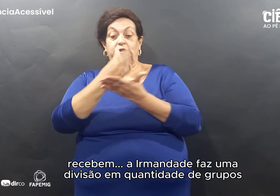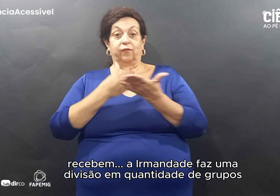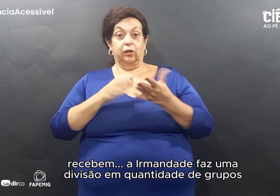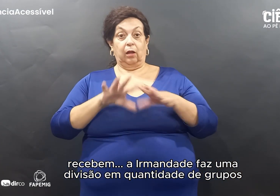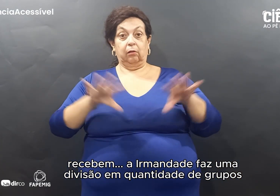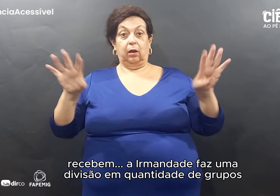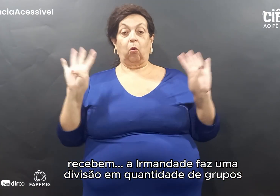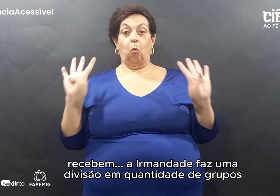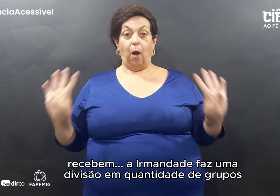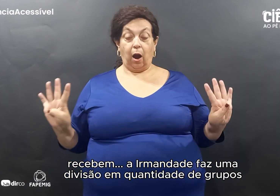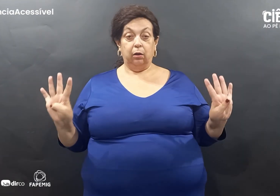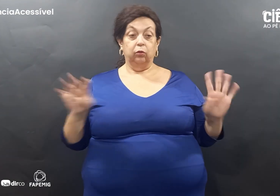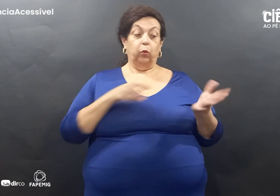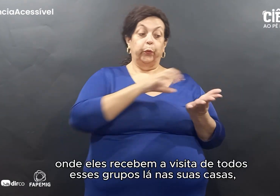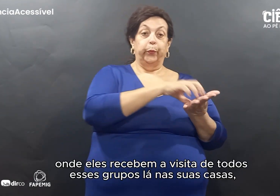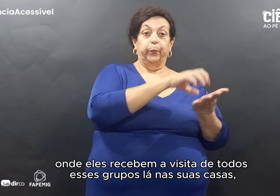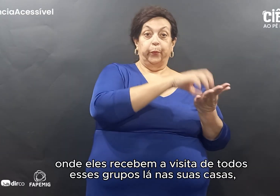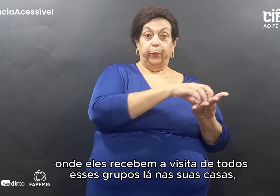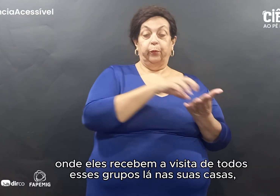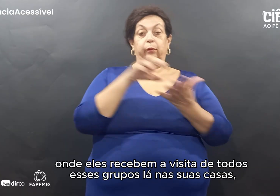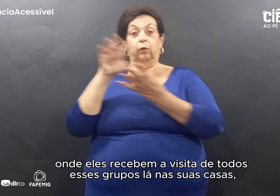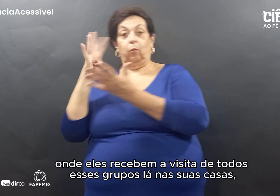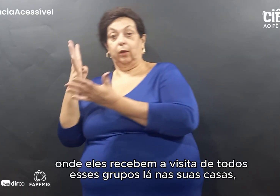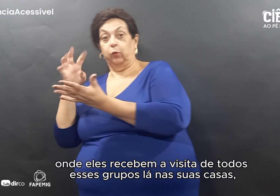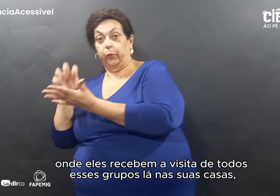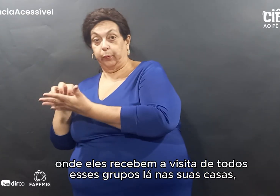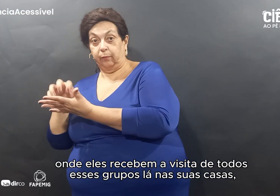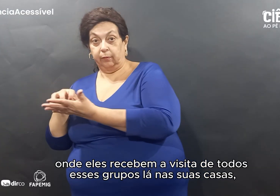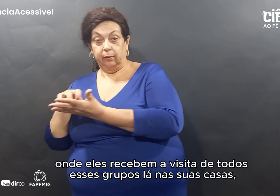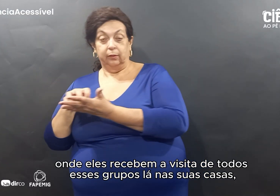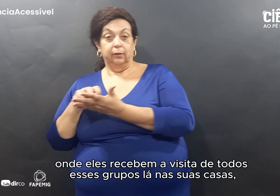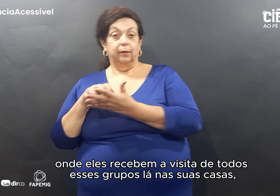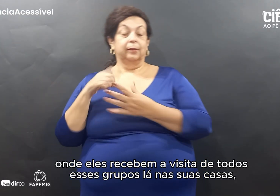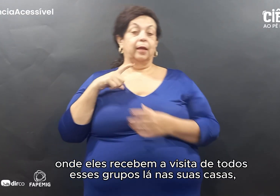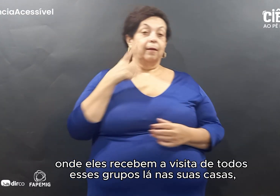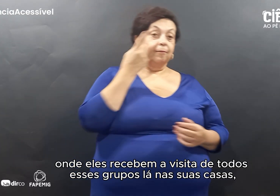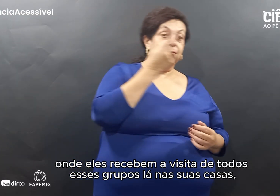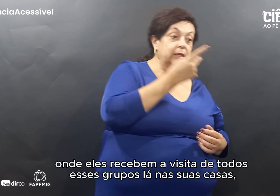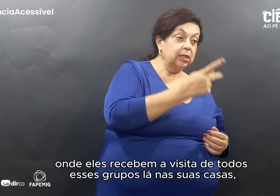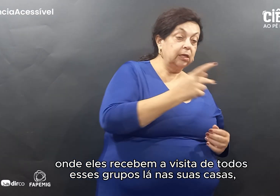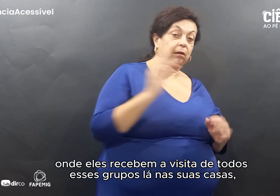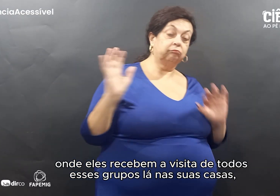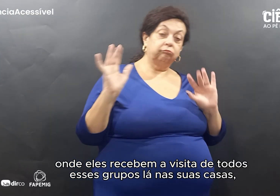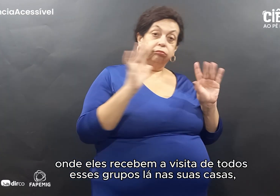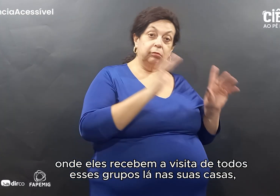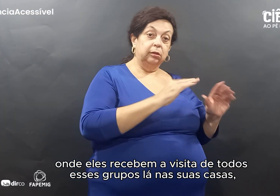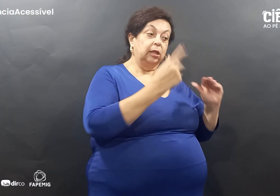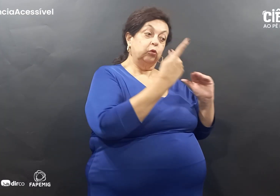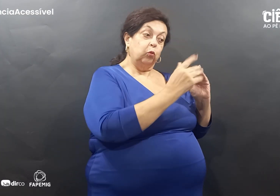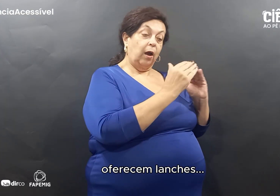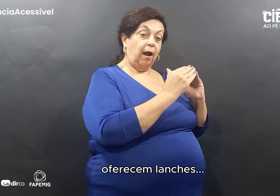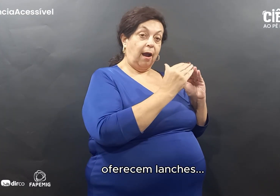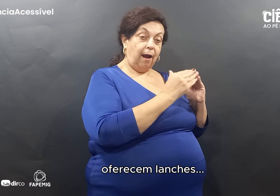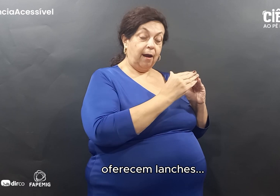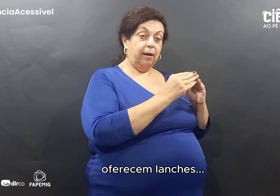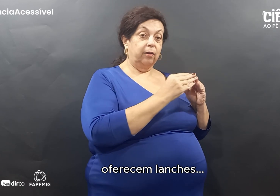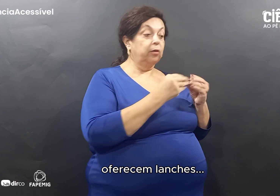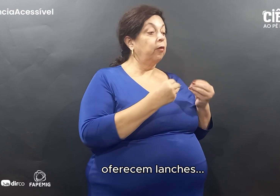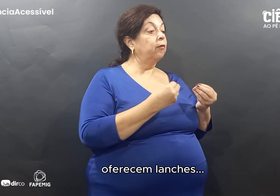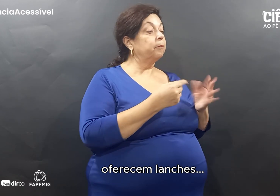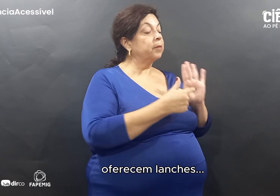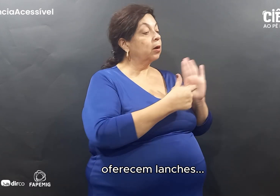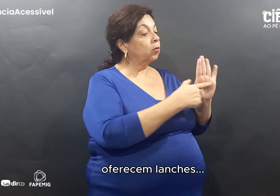em quantidade de grupos, onde que eles recebem a visita de todos esses grupos lá nas suas casas,